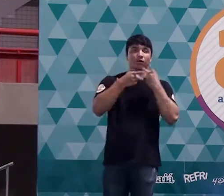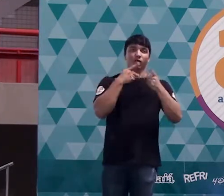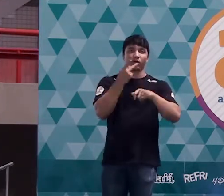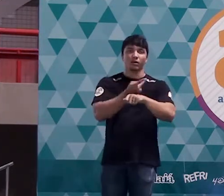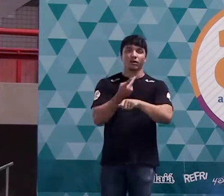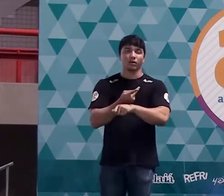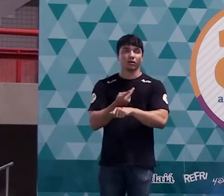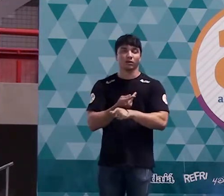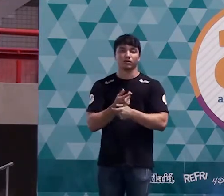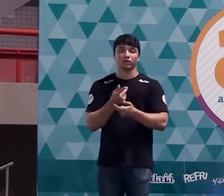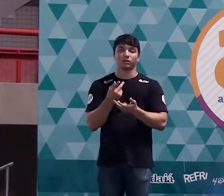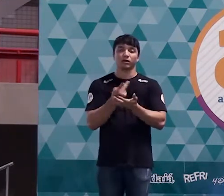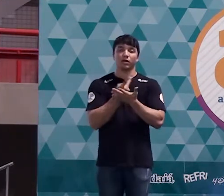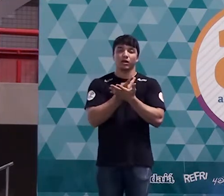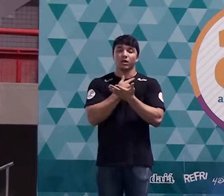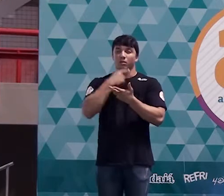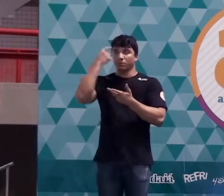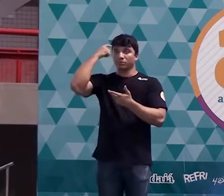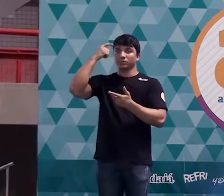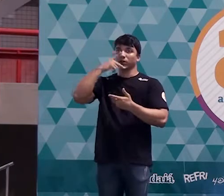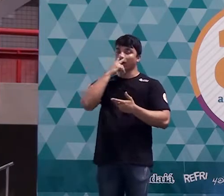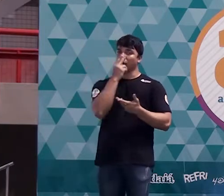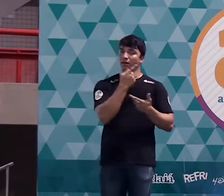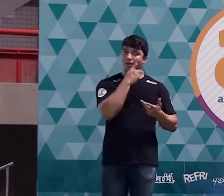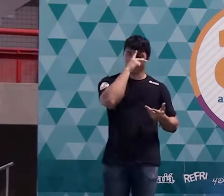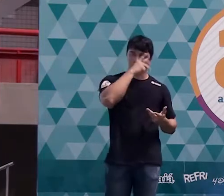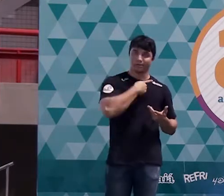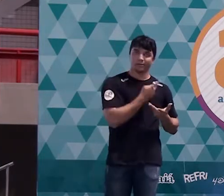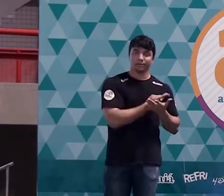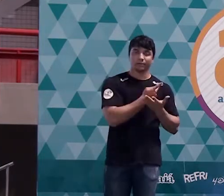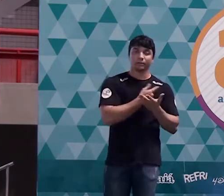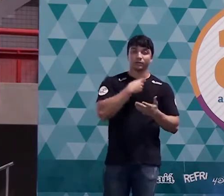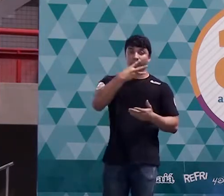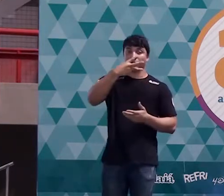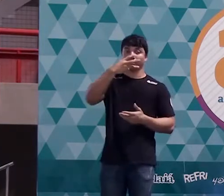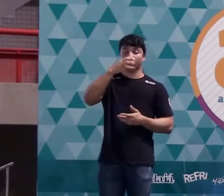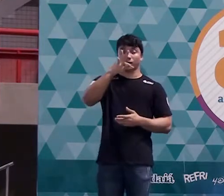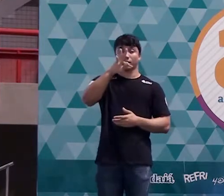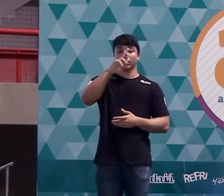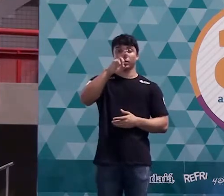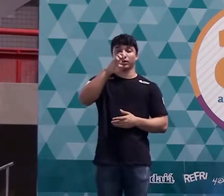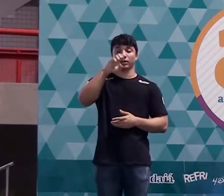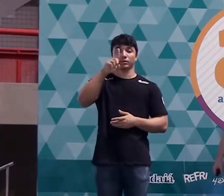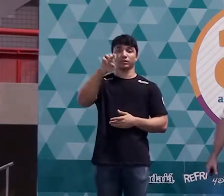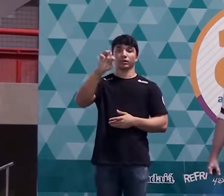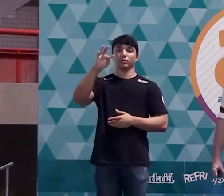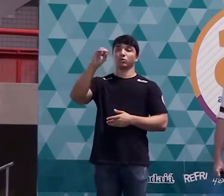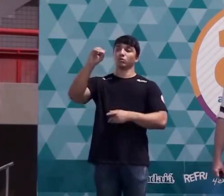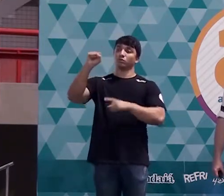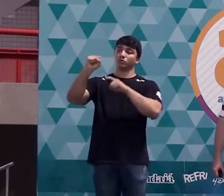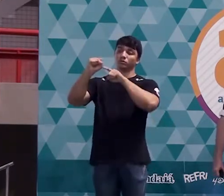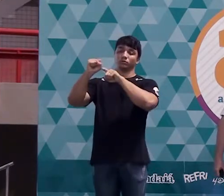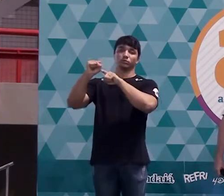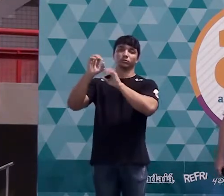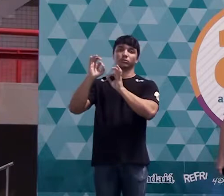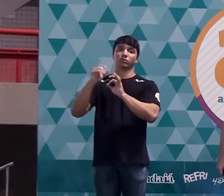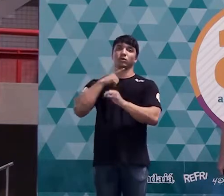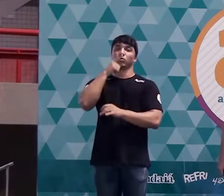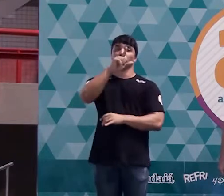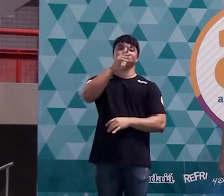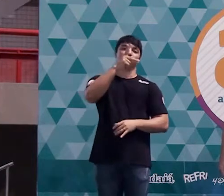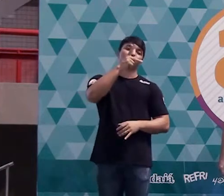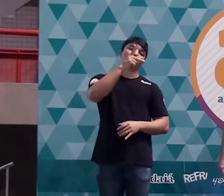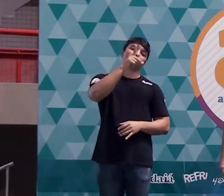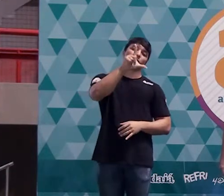fala certo, o povo pensa que a gente é que está errado, né? Então é 300 gramas.